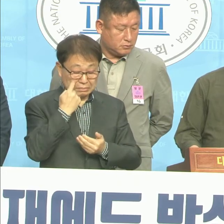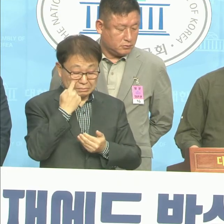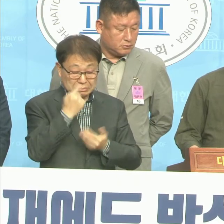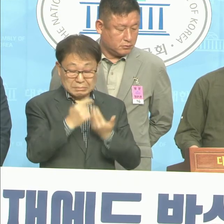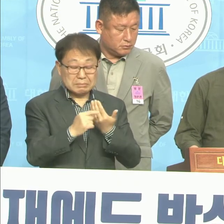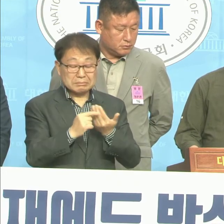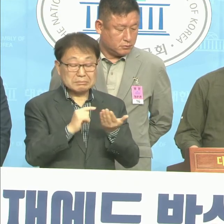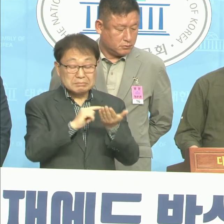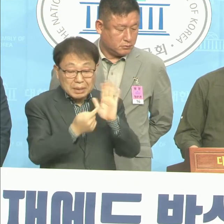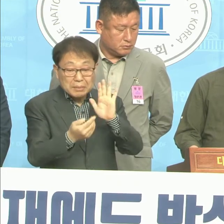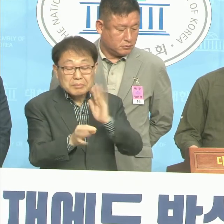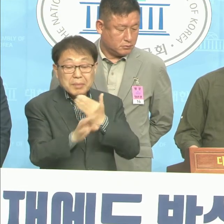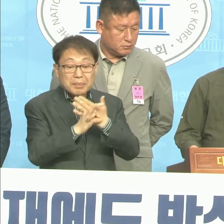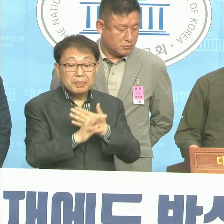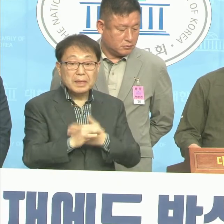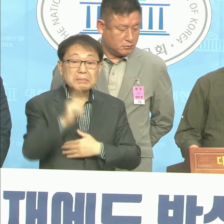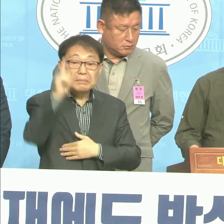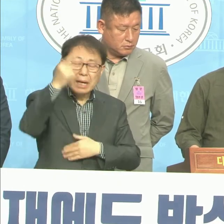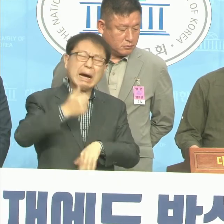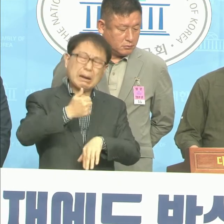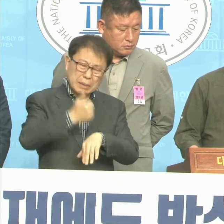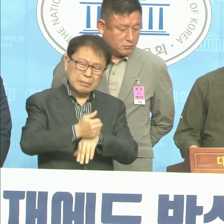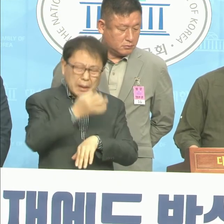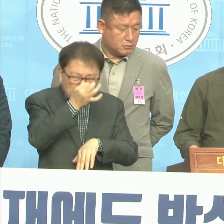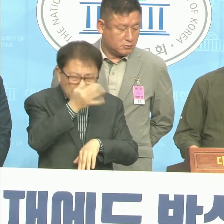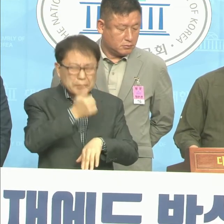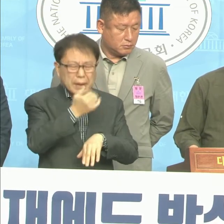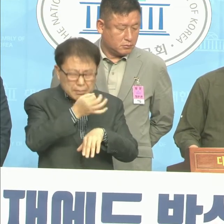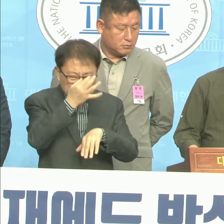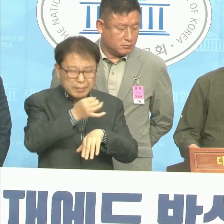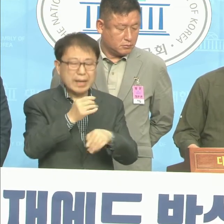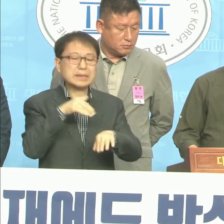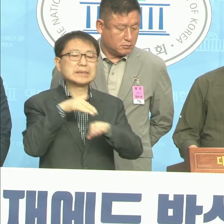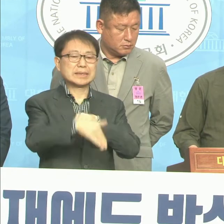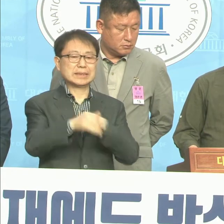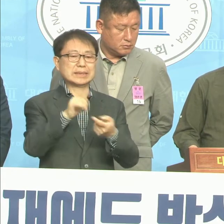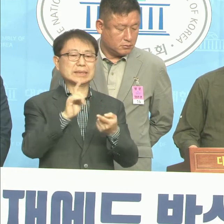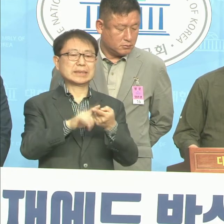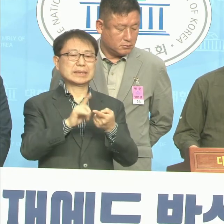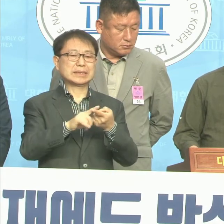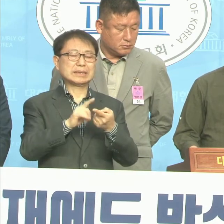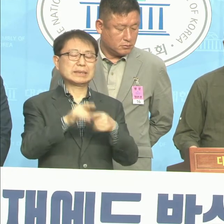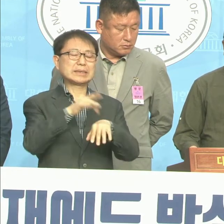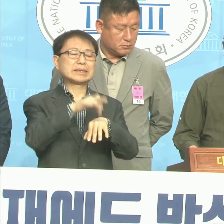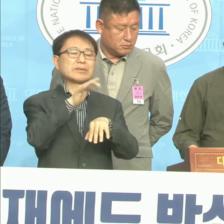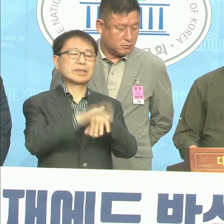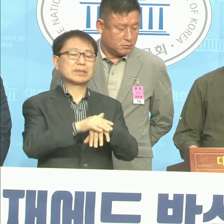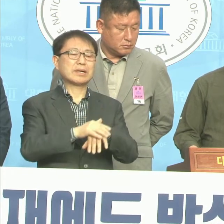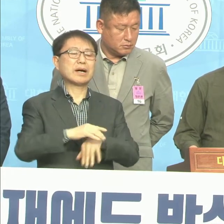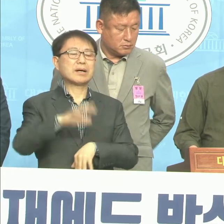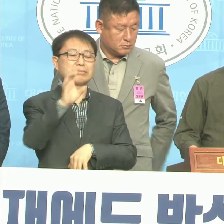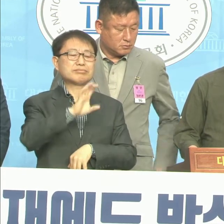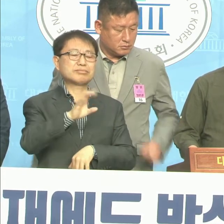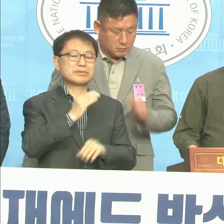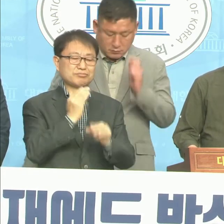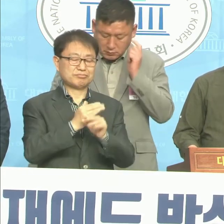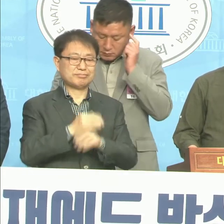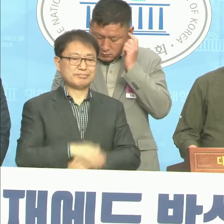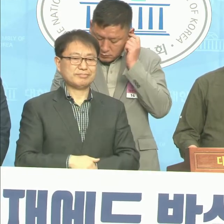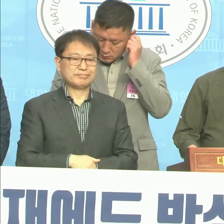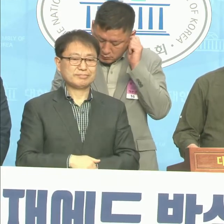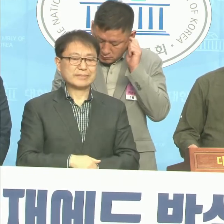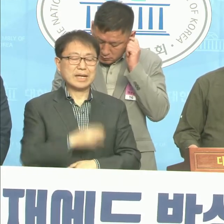삼성 수뇌부가 마지못해 나서서 사과는 얘기를 관례처럼 반복하고 있습니다